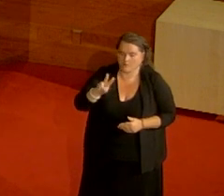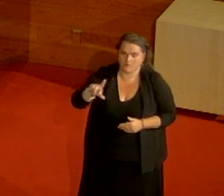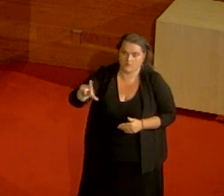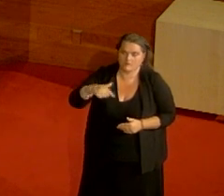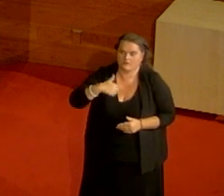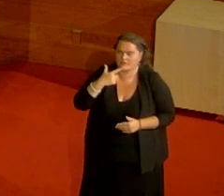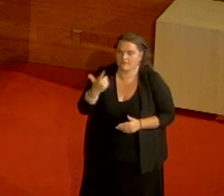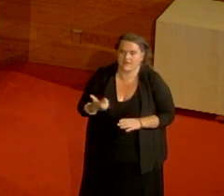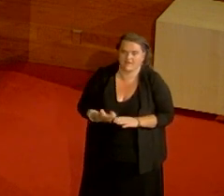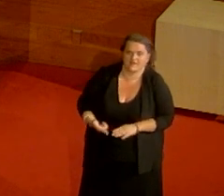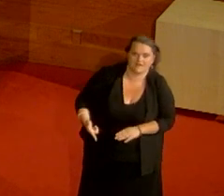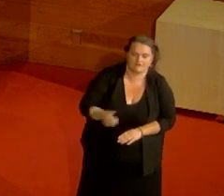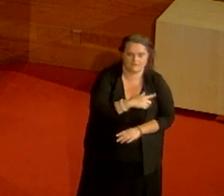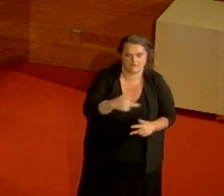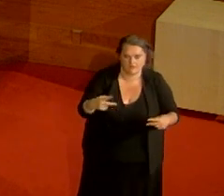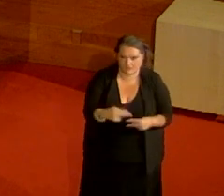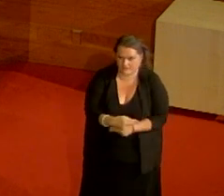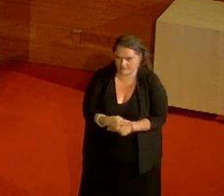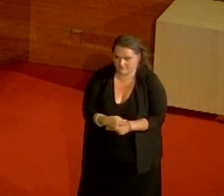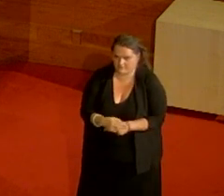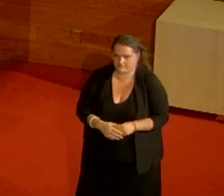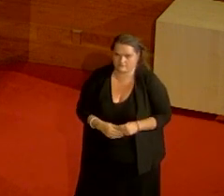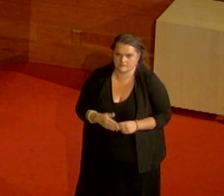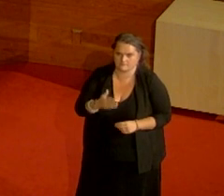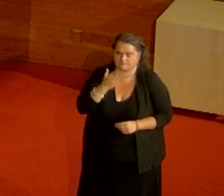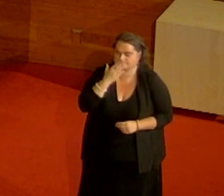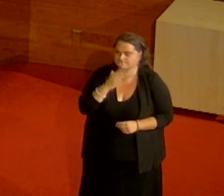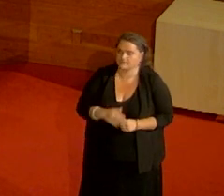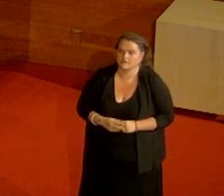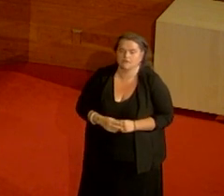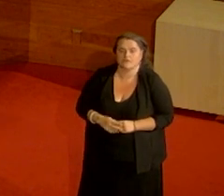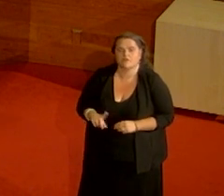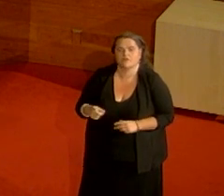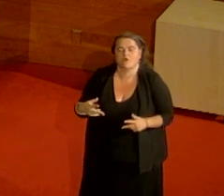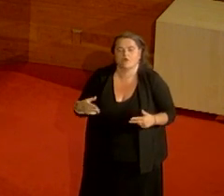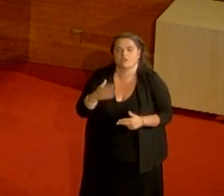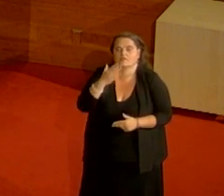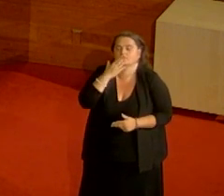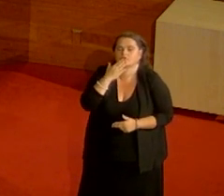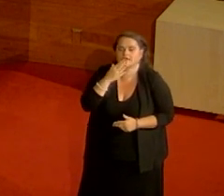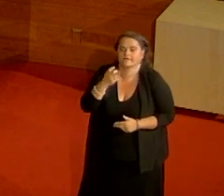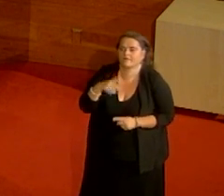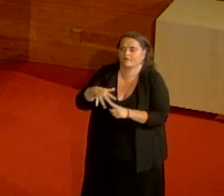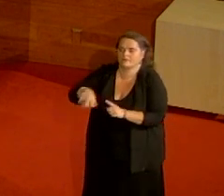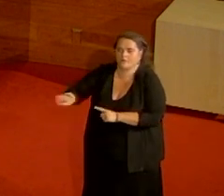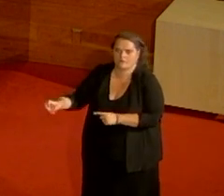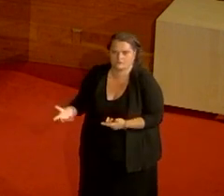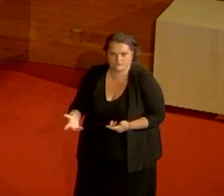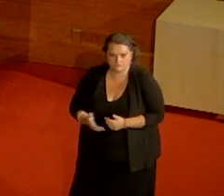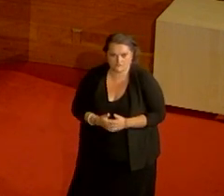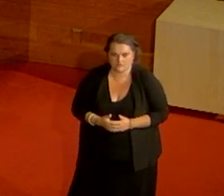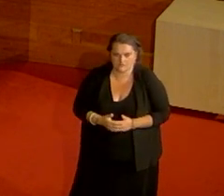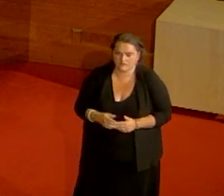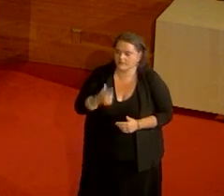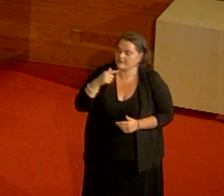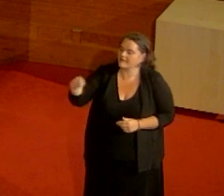eso es decir un tipo de censura que no tenía que ver con la que con aquella de la que hablamos en otros contextos la censura de la omisión de esto